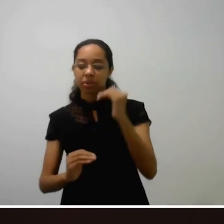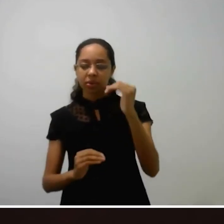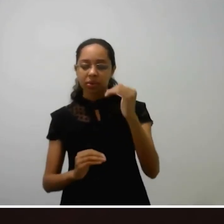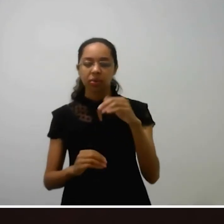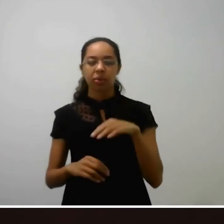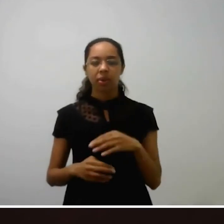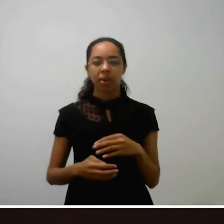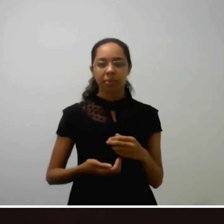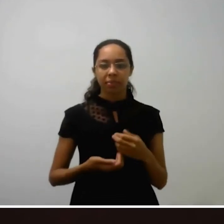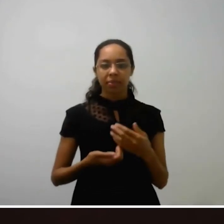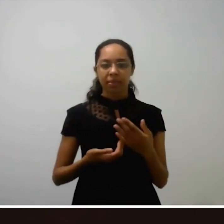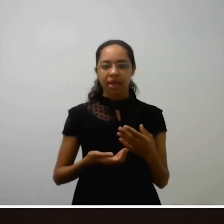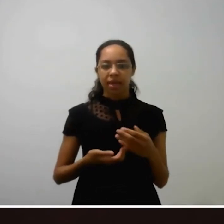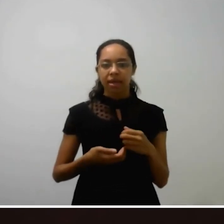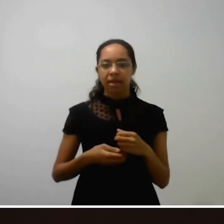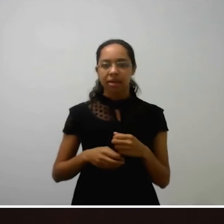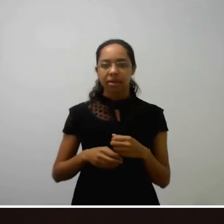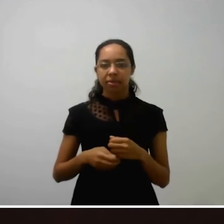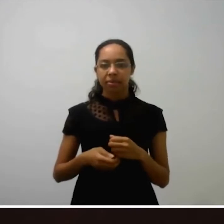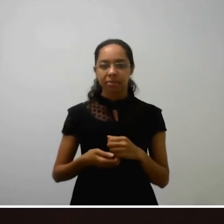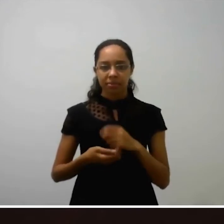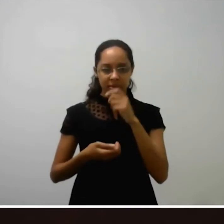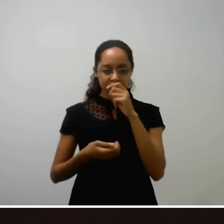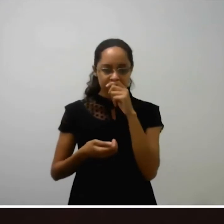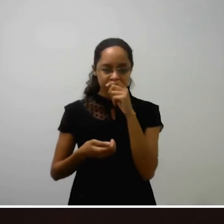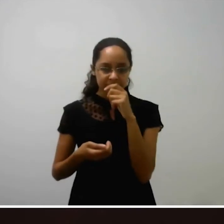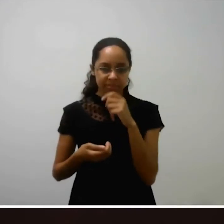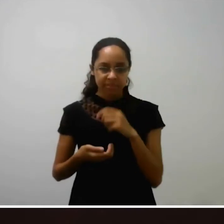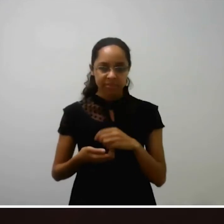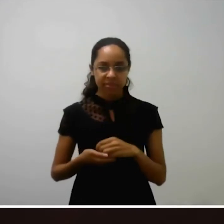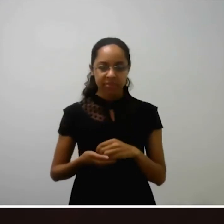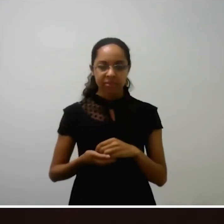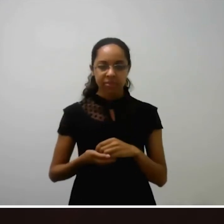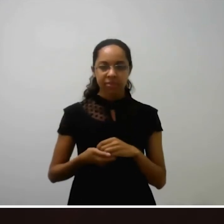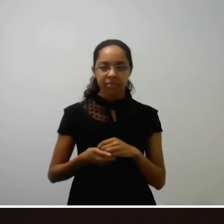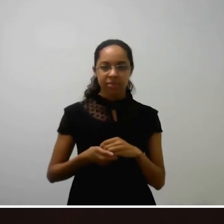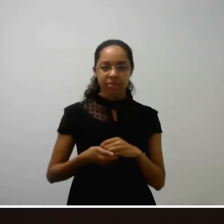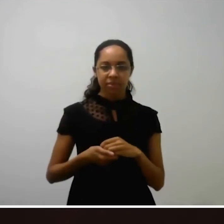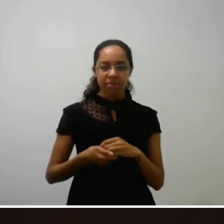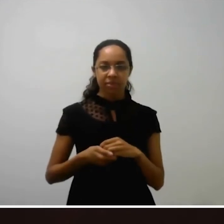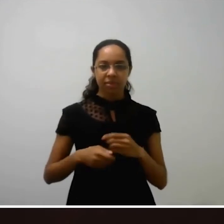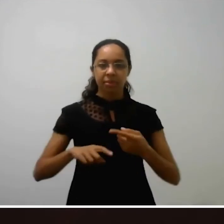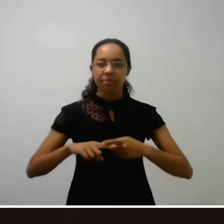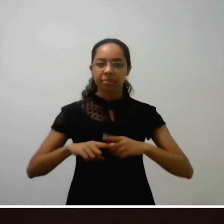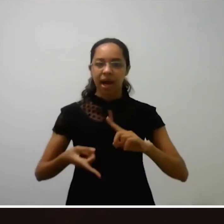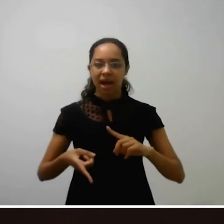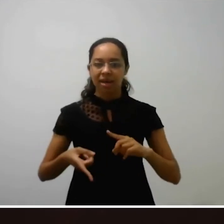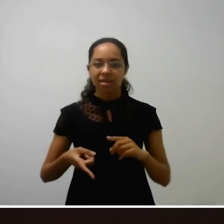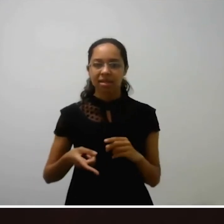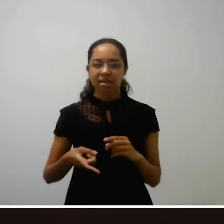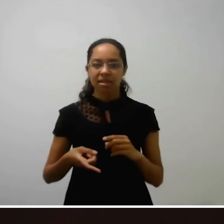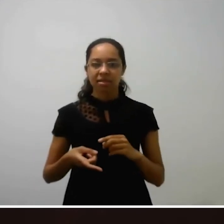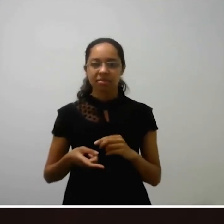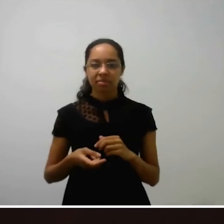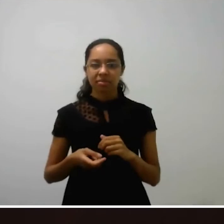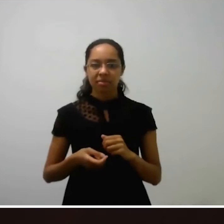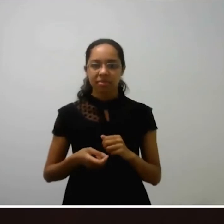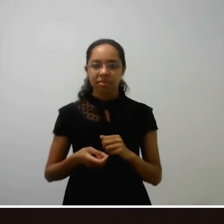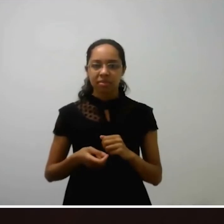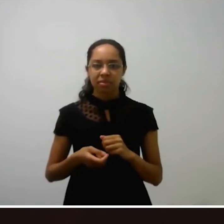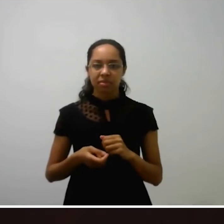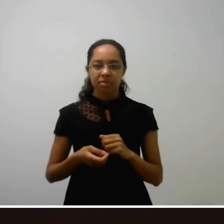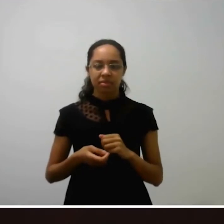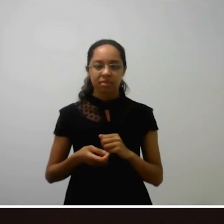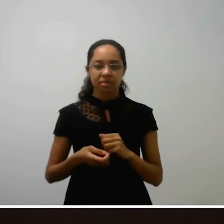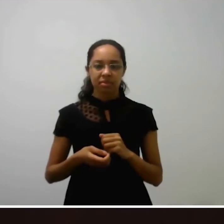homens, mas também impede todo o progresso nos campos das artes e da educação do povo. Quer dizer, quanto mais manter